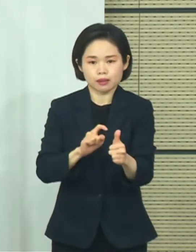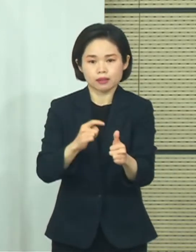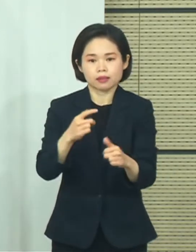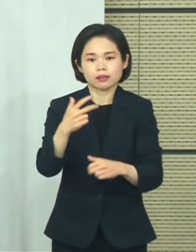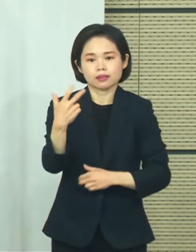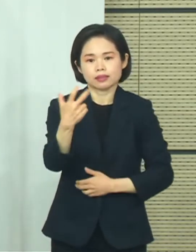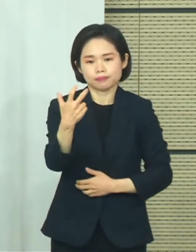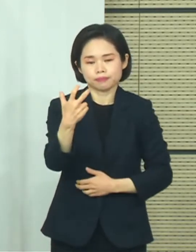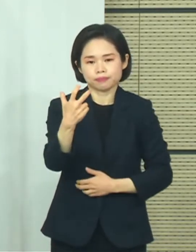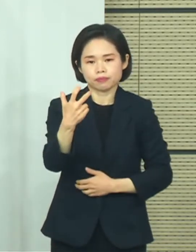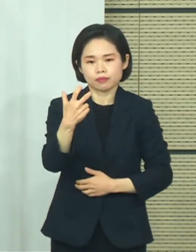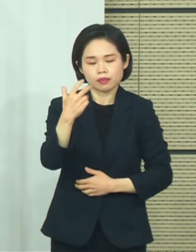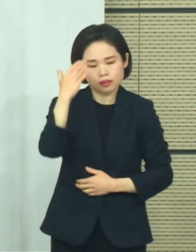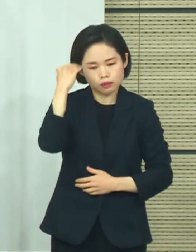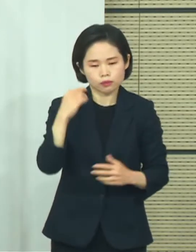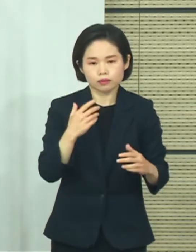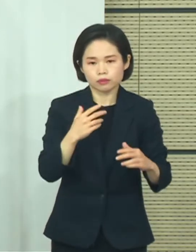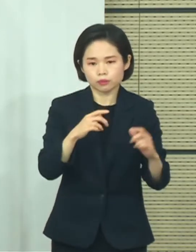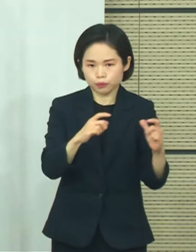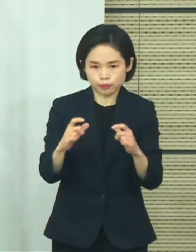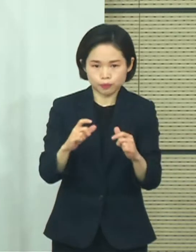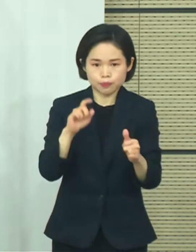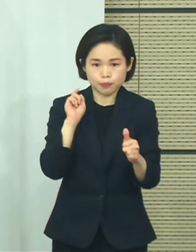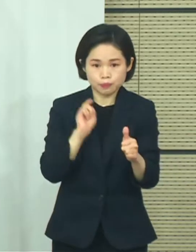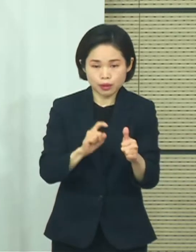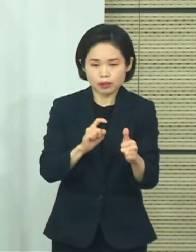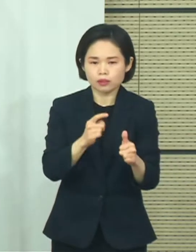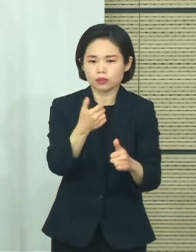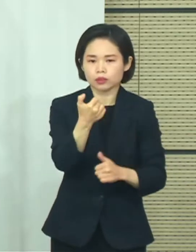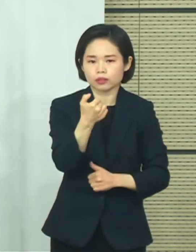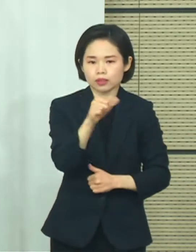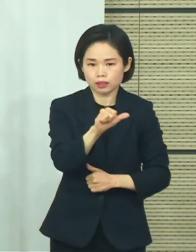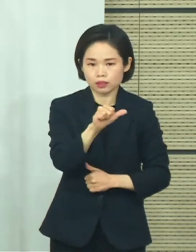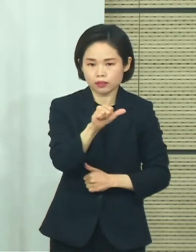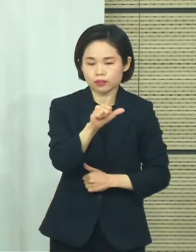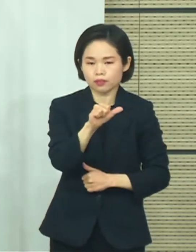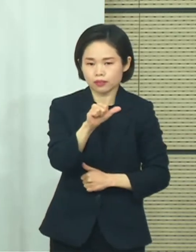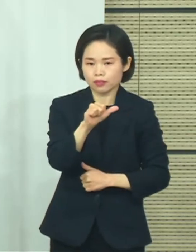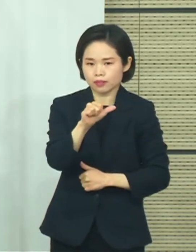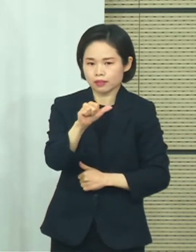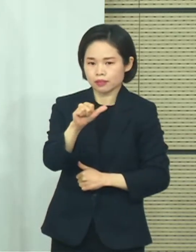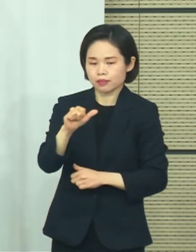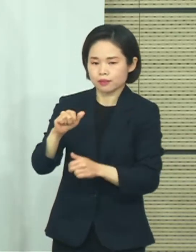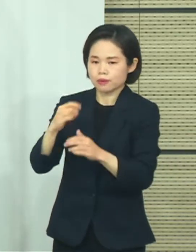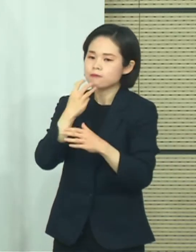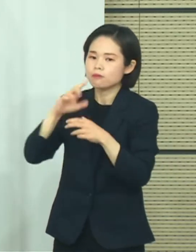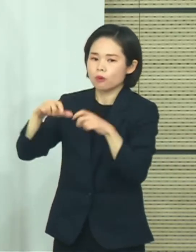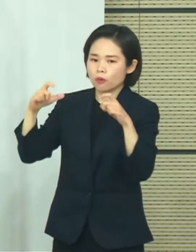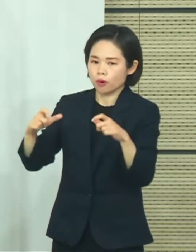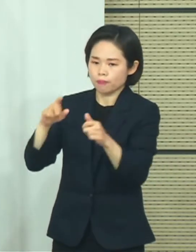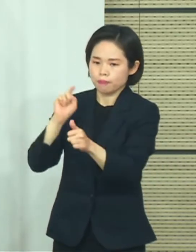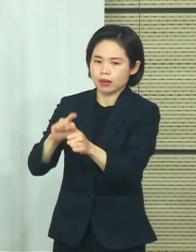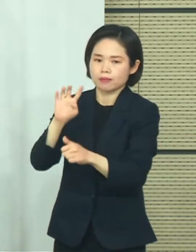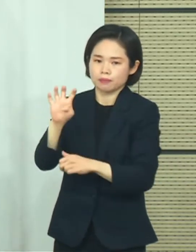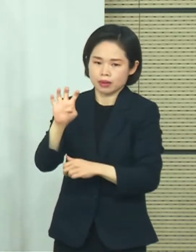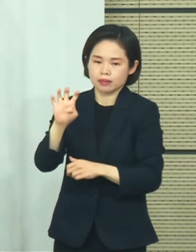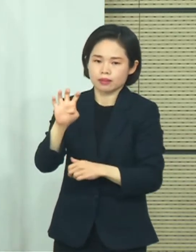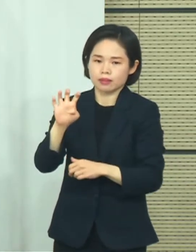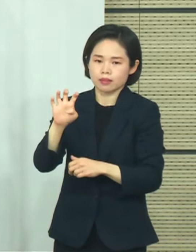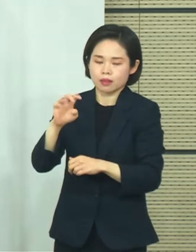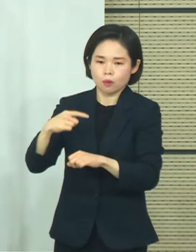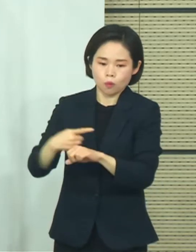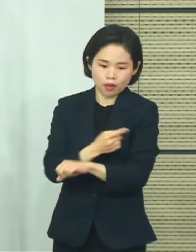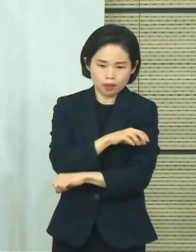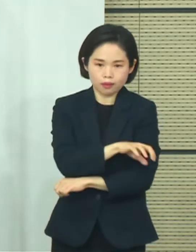입니다 국내 발생 환자는 55명 이고 그 가운데 수도권 의학 등 자는 40명 입니다 그 외에